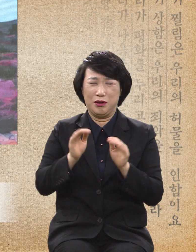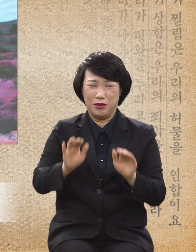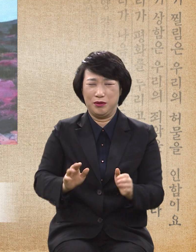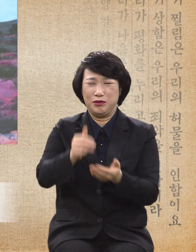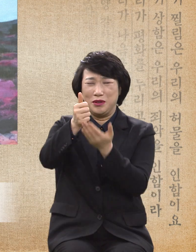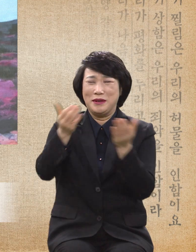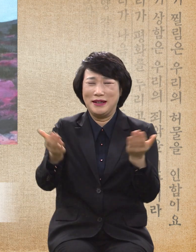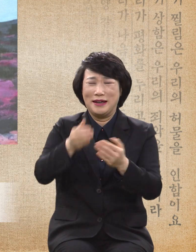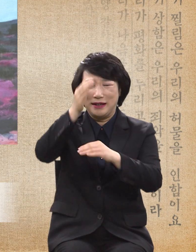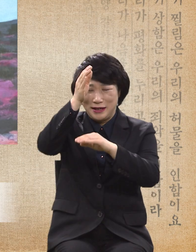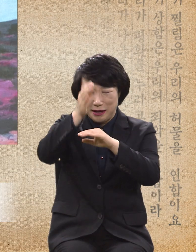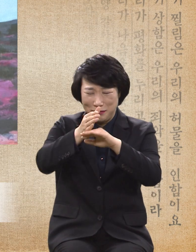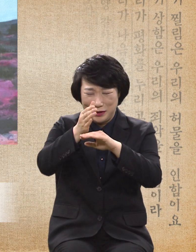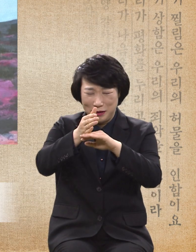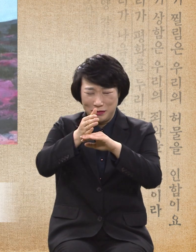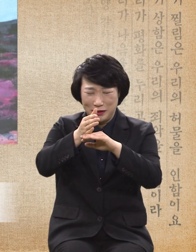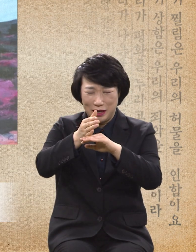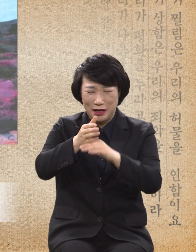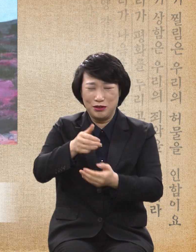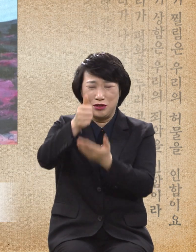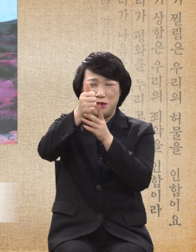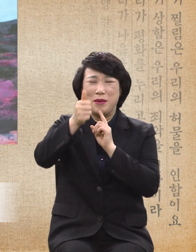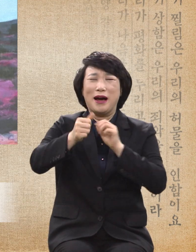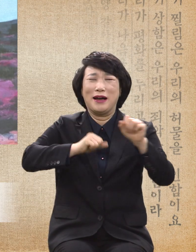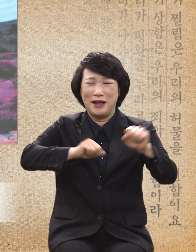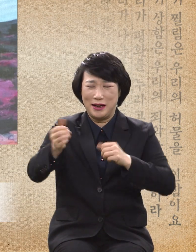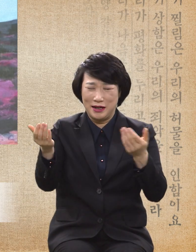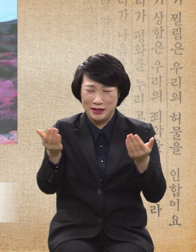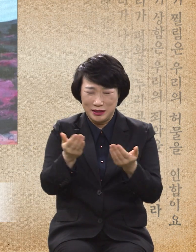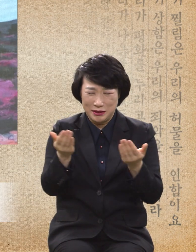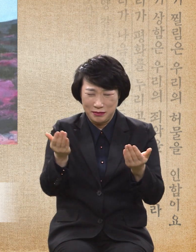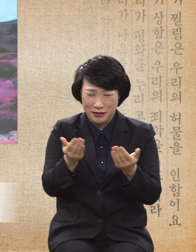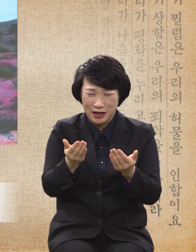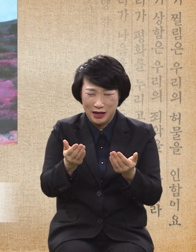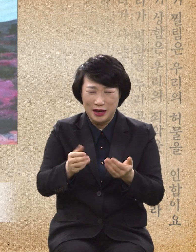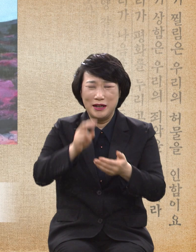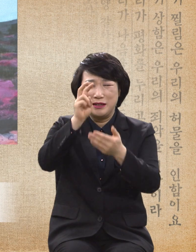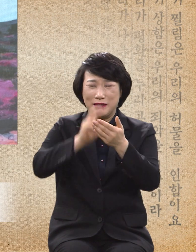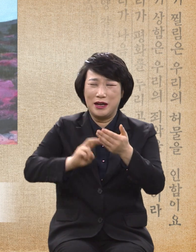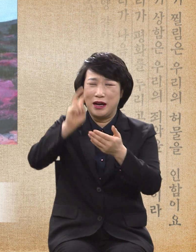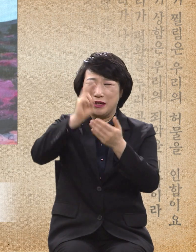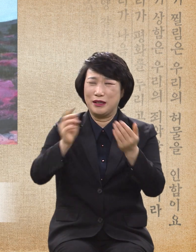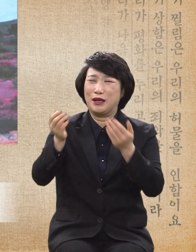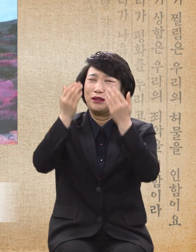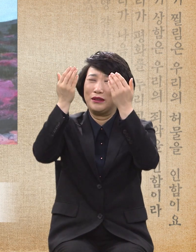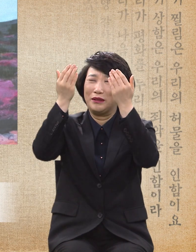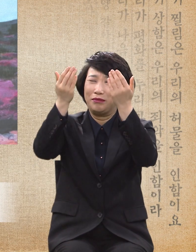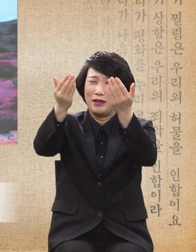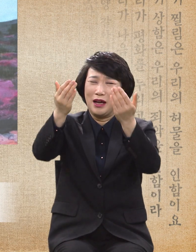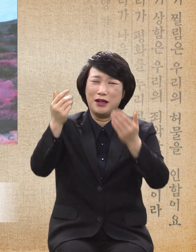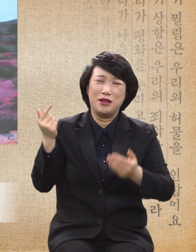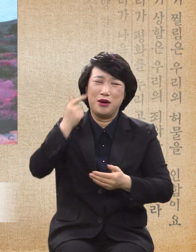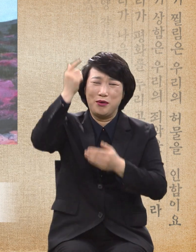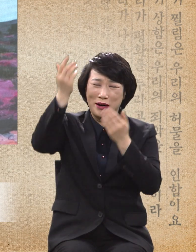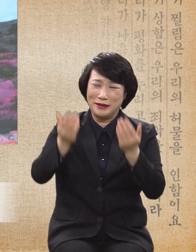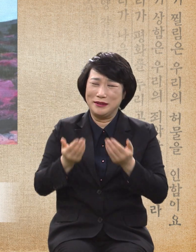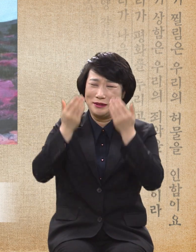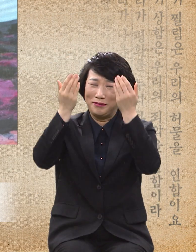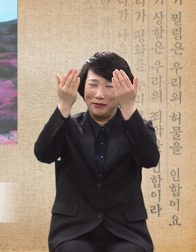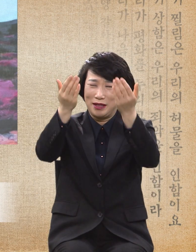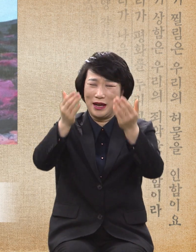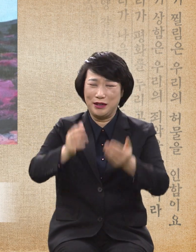일하셨음을 감사합니다. 주만이 하셨습니다. 찬양합니다. 영광